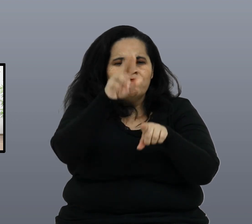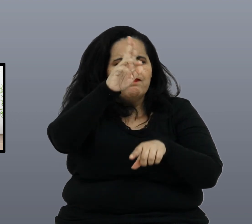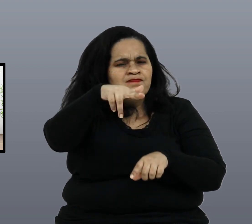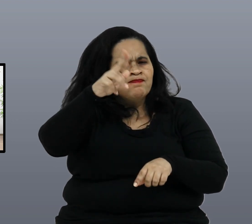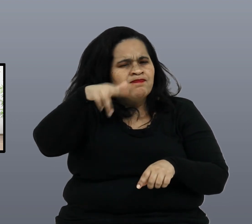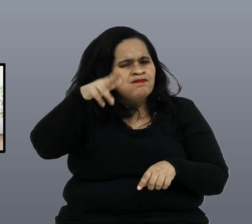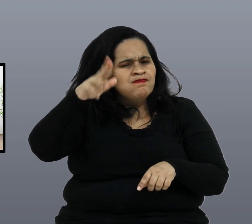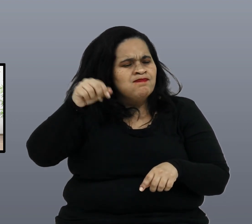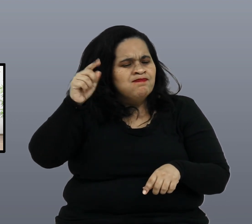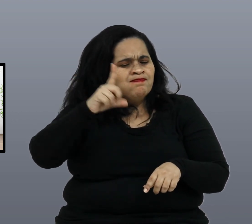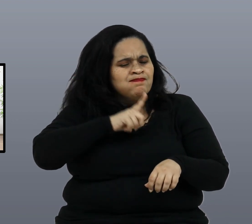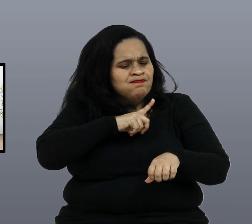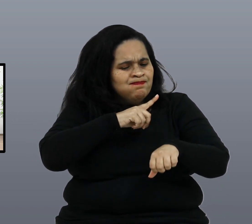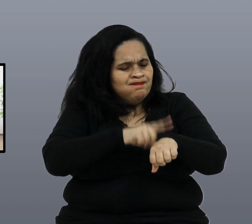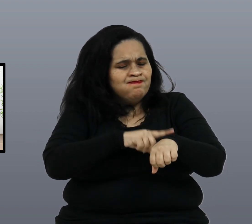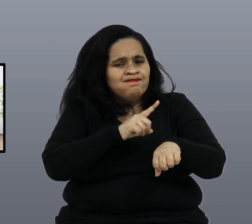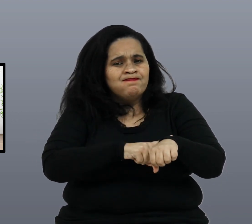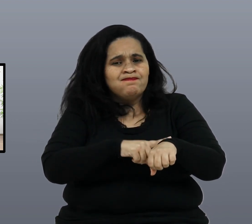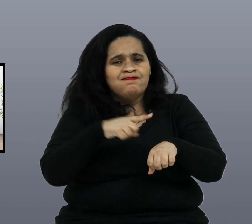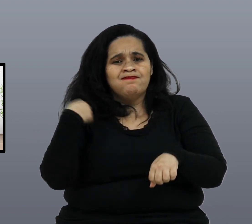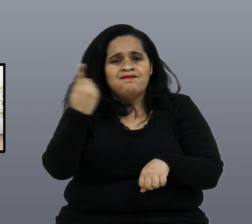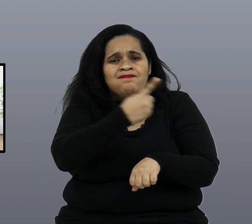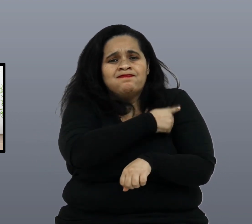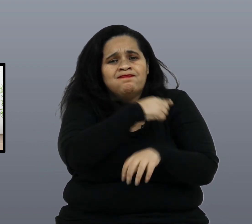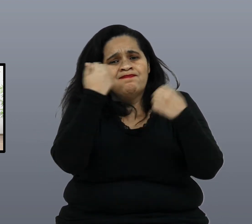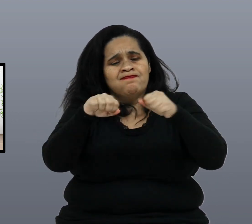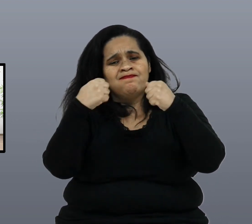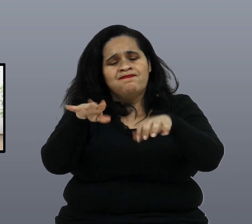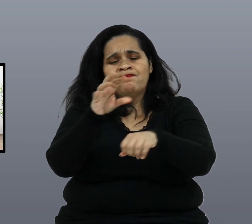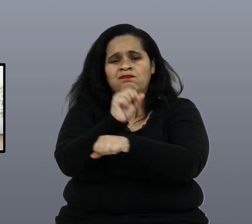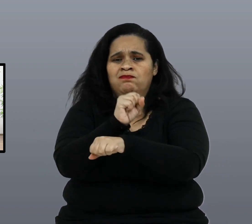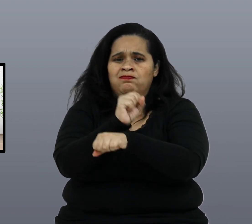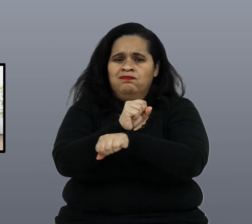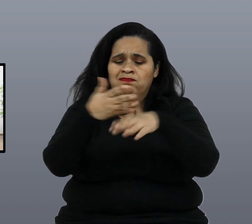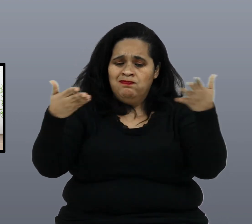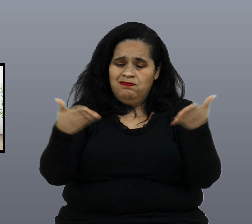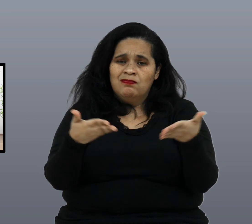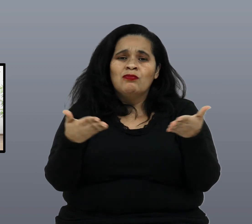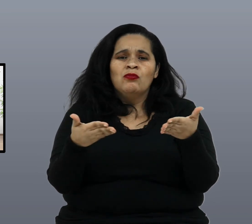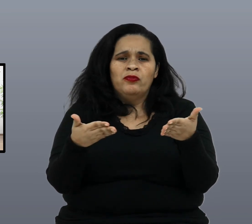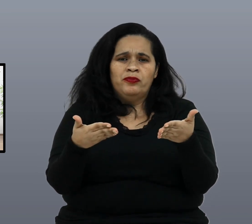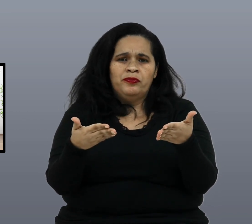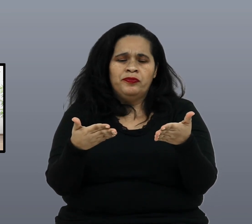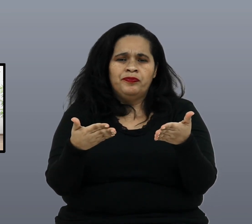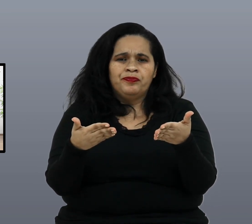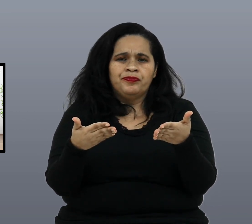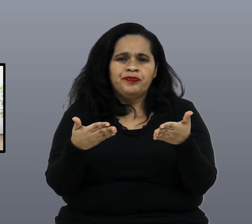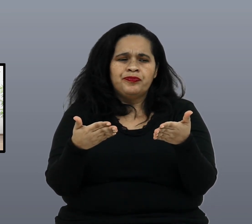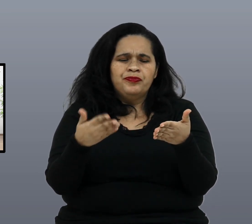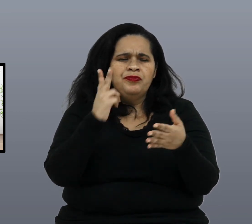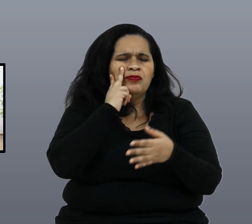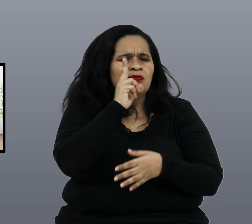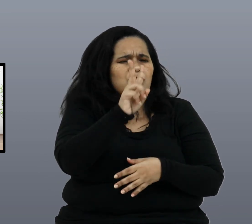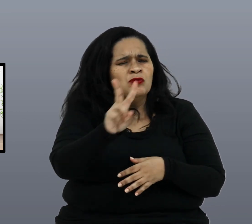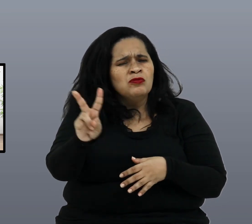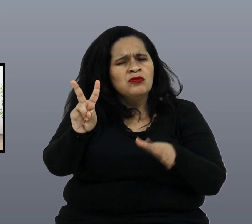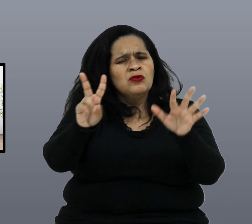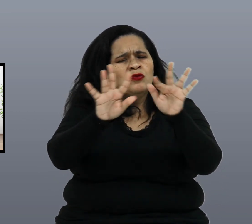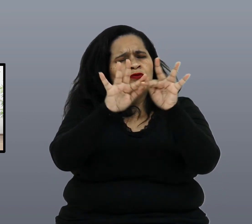em que a gente precisasse tanto de esperança como esse tempo que a gente está vivendo agora. Tenho visto